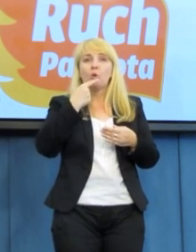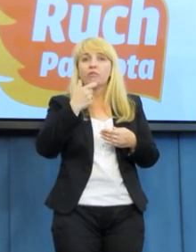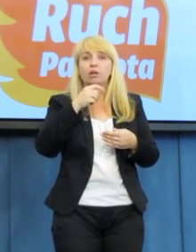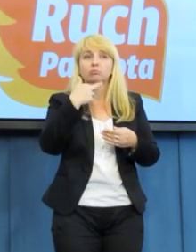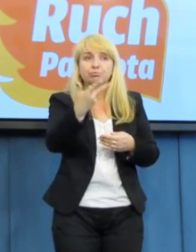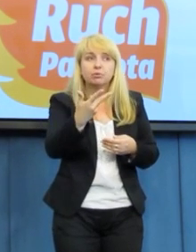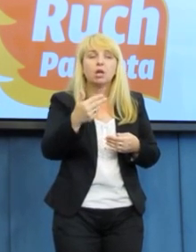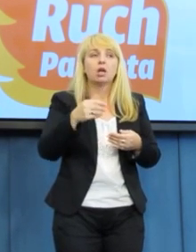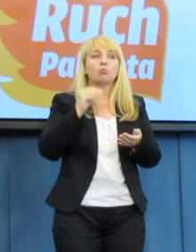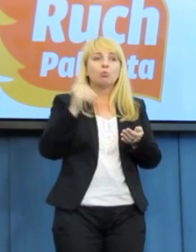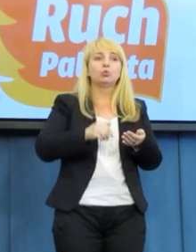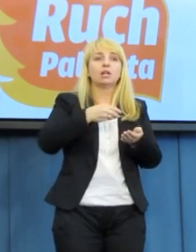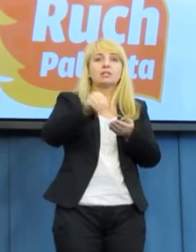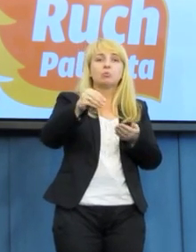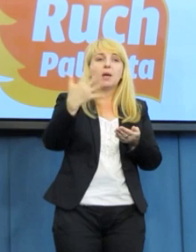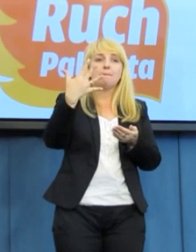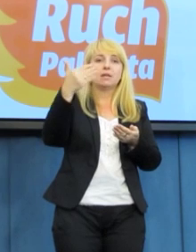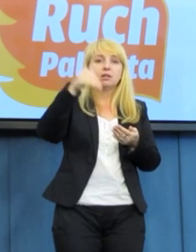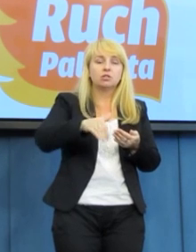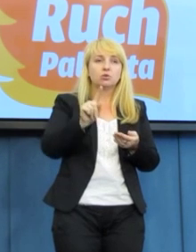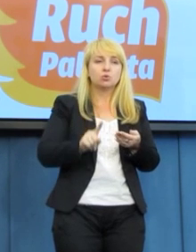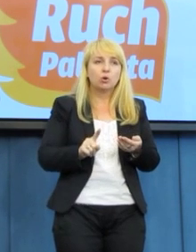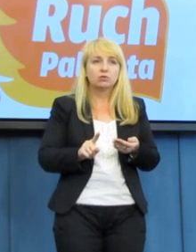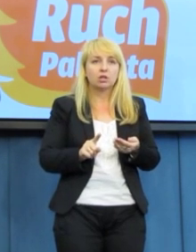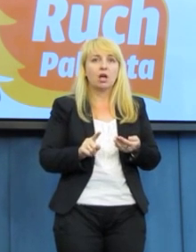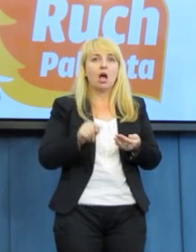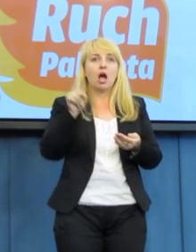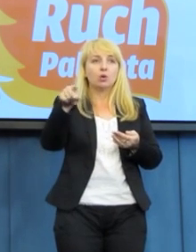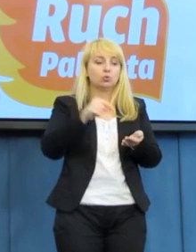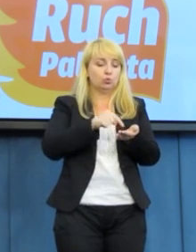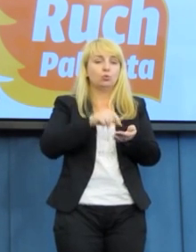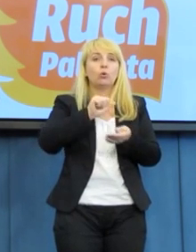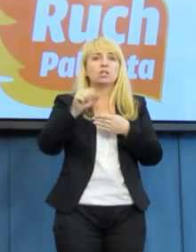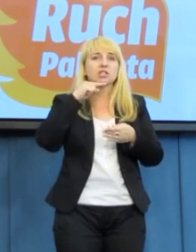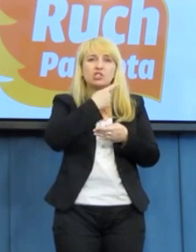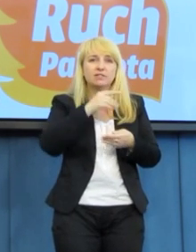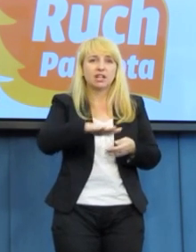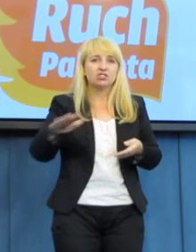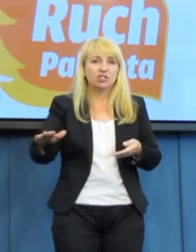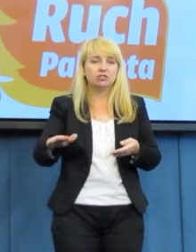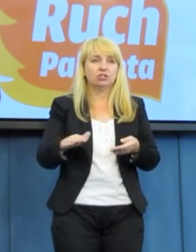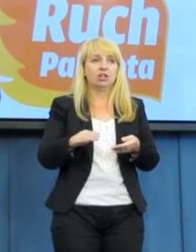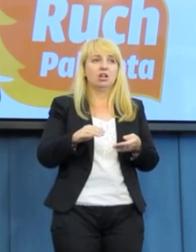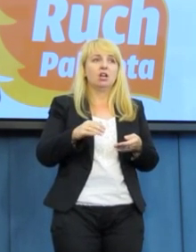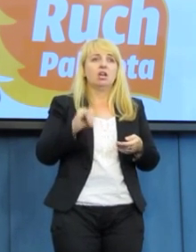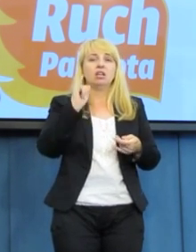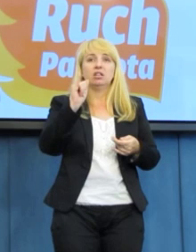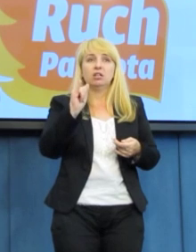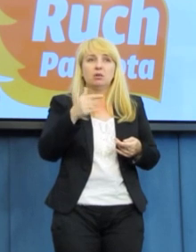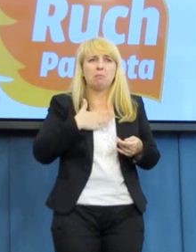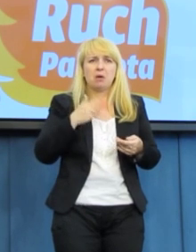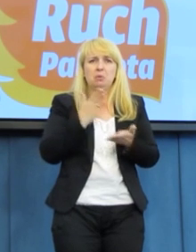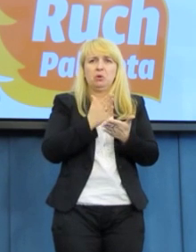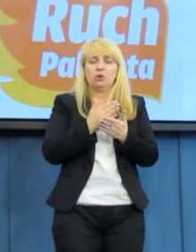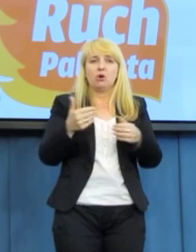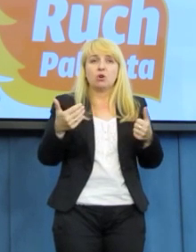dzieci, bardzo poważne skrzywdzenie dzieci, to rzutuje na ich często całe późniejsze życie. Mają otrzymać